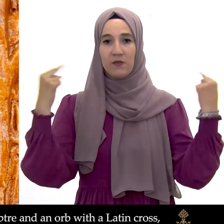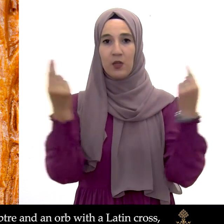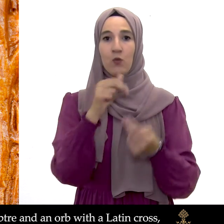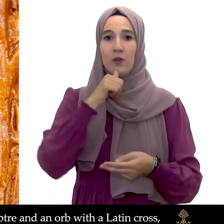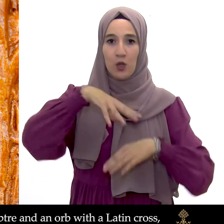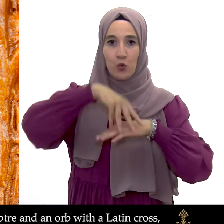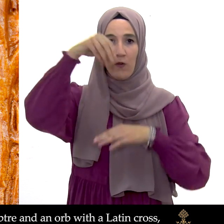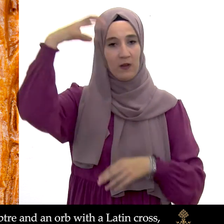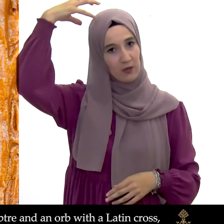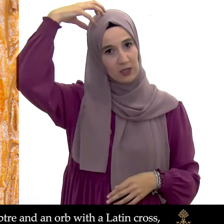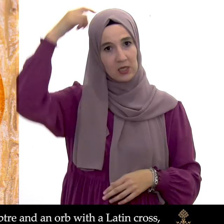duhovne vladarske moći.